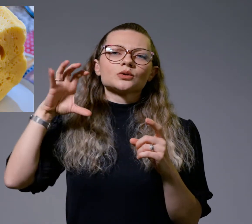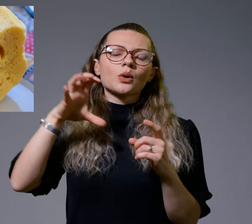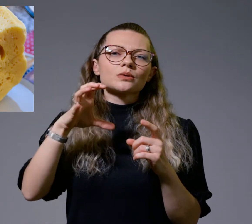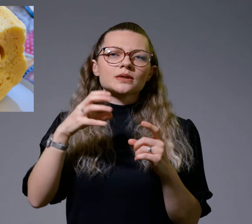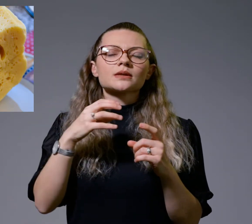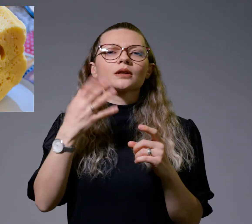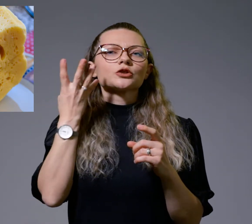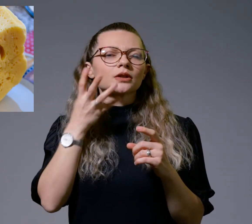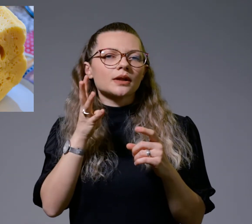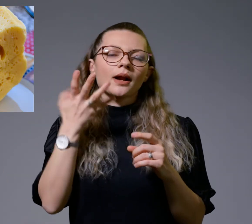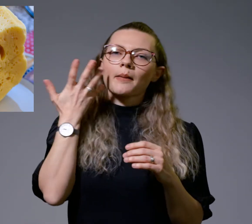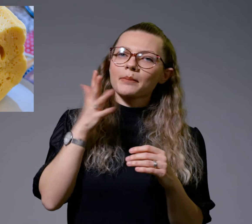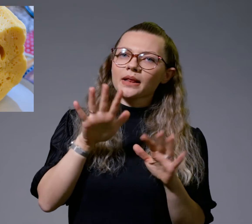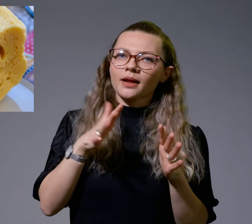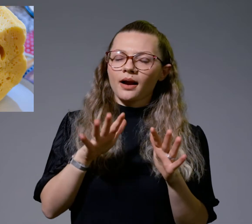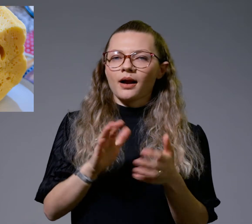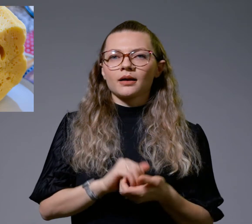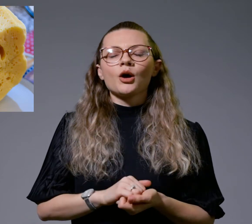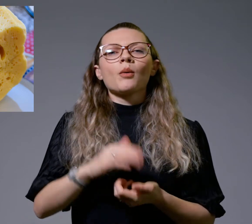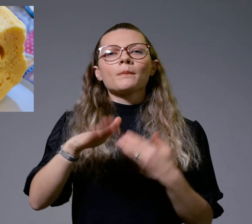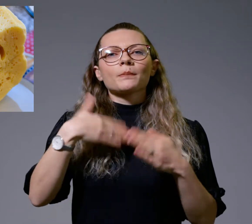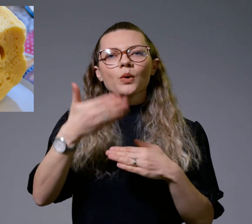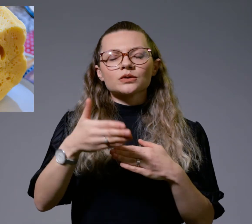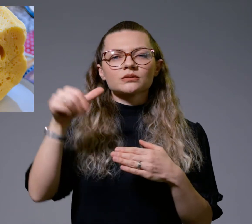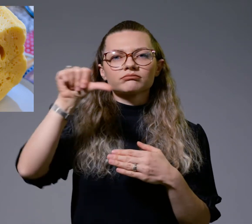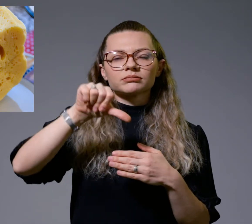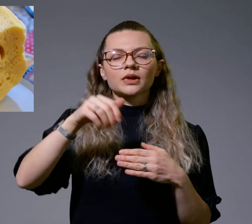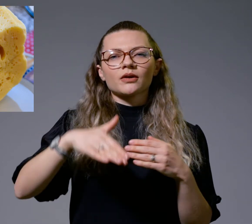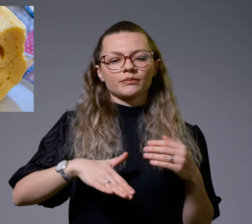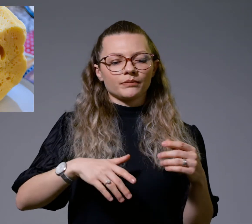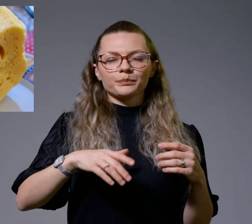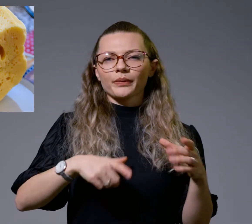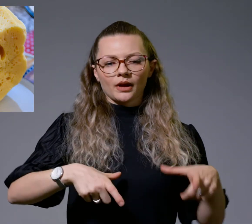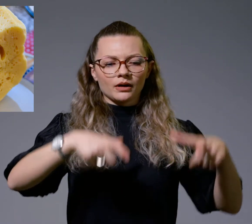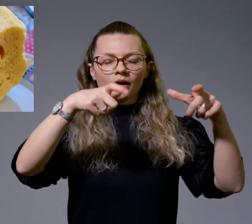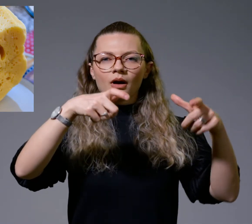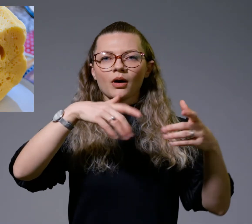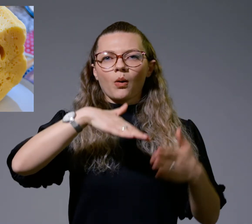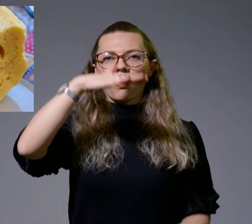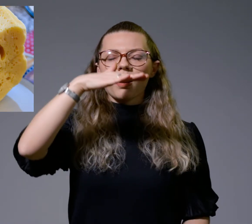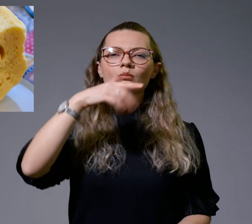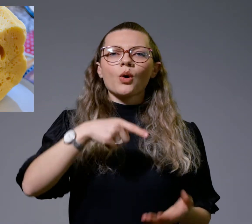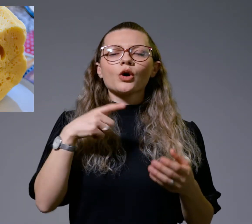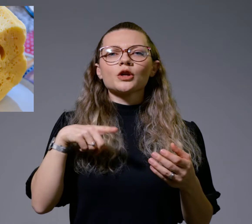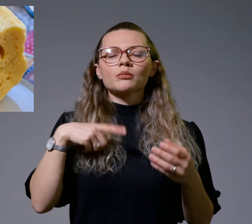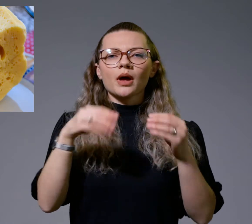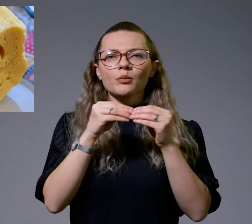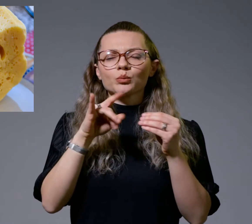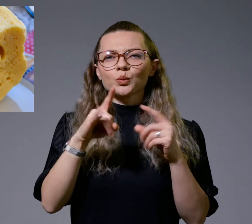дена. Потоа се тураат во висок дрвен сад, наречен бутин, и се бијат